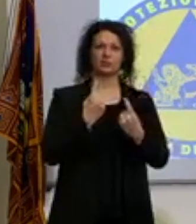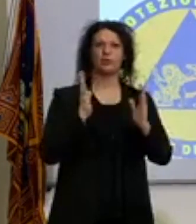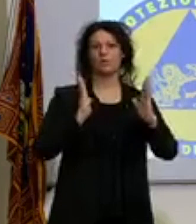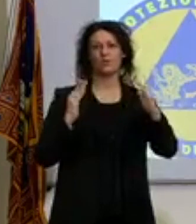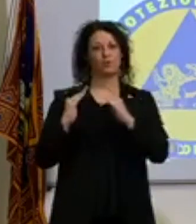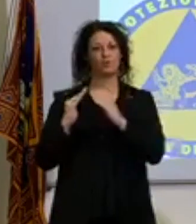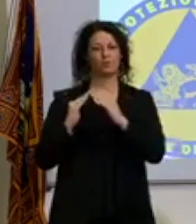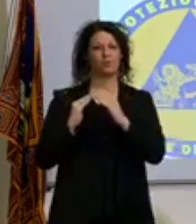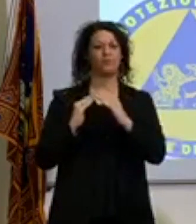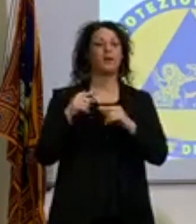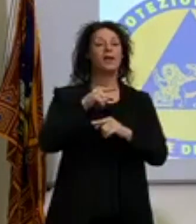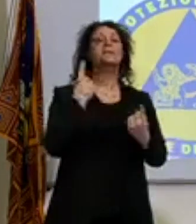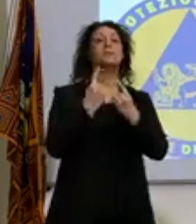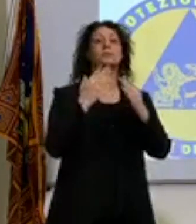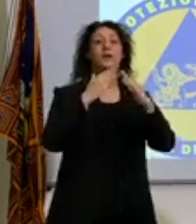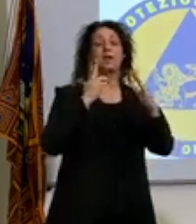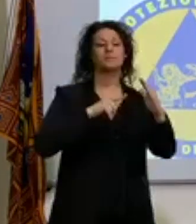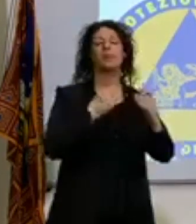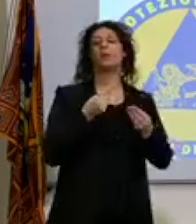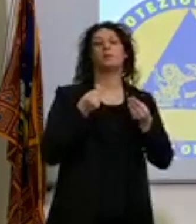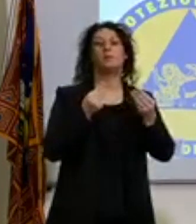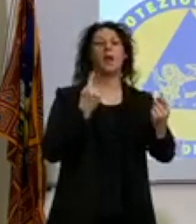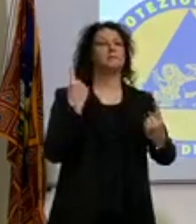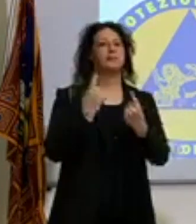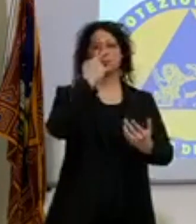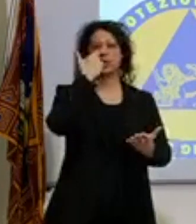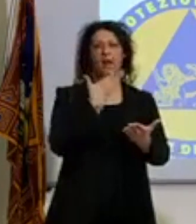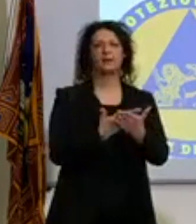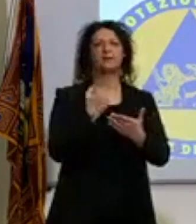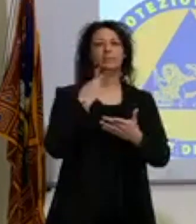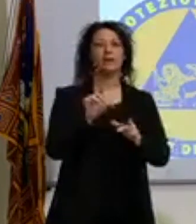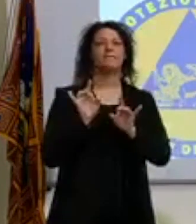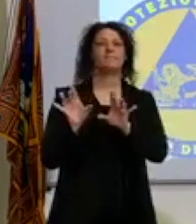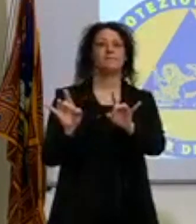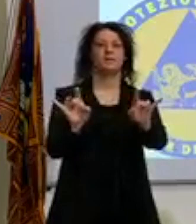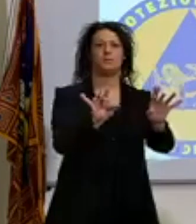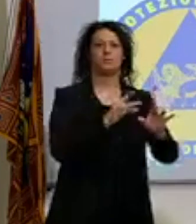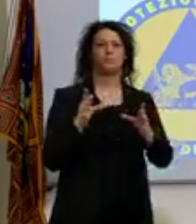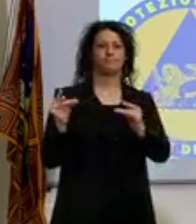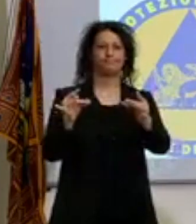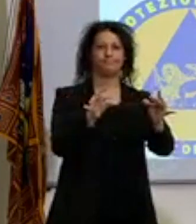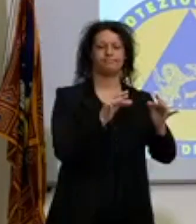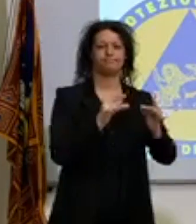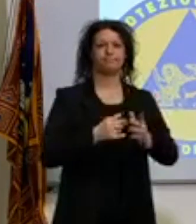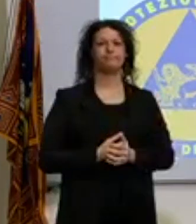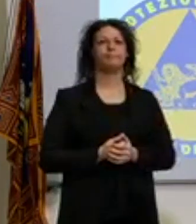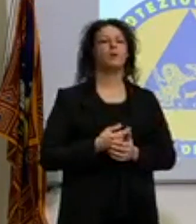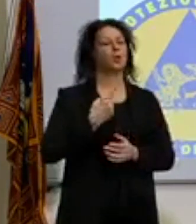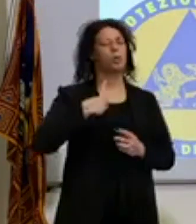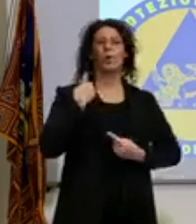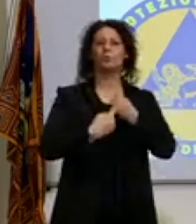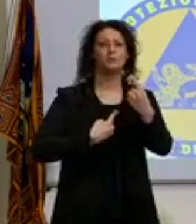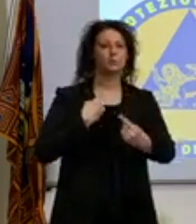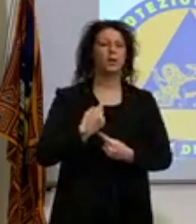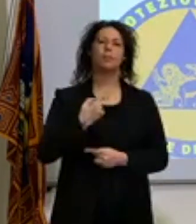di trasferimento in altre strutture. Stiamo finendo questa attività, ovviamente seguiamo anche nelle